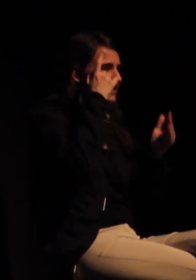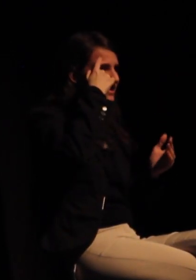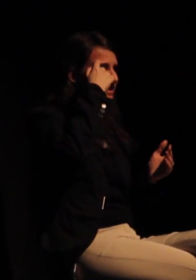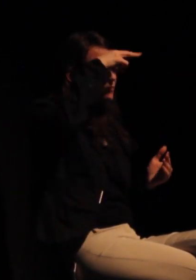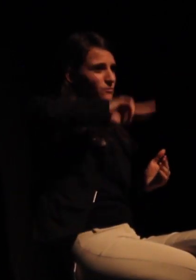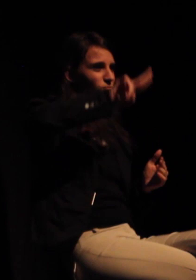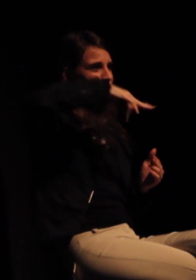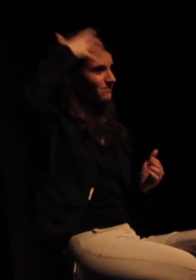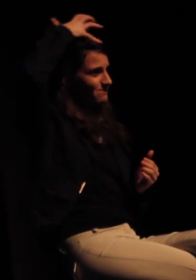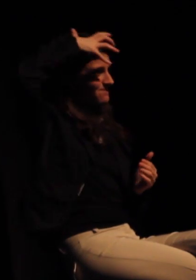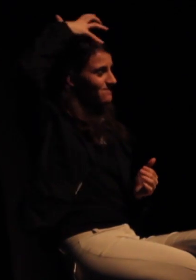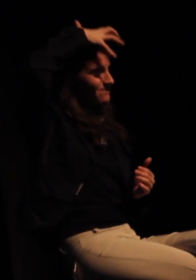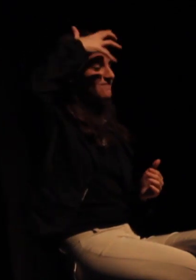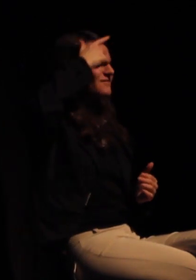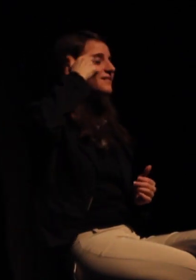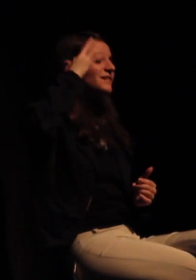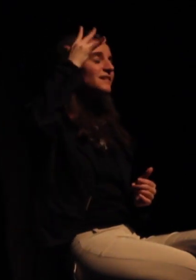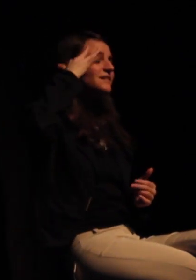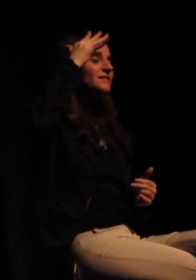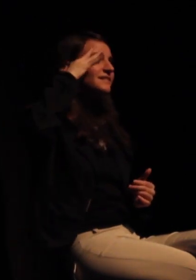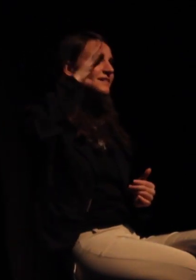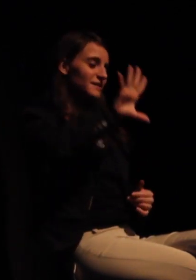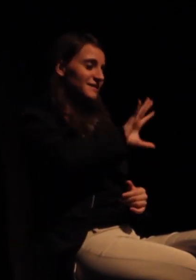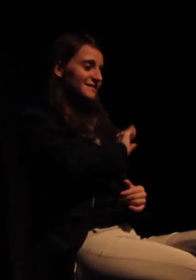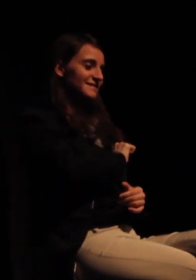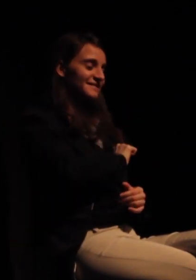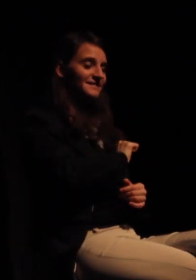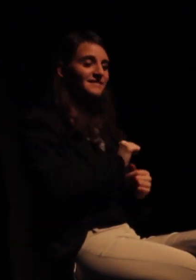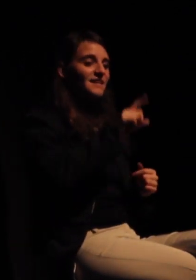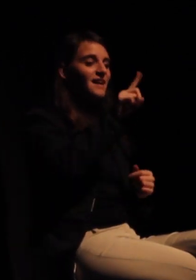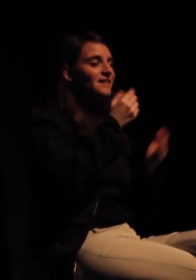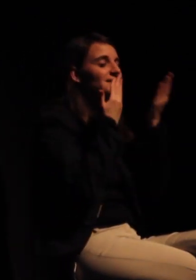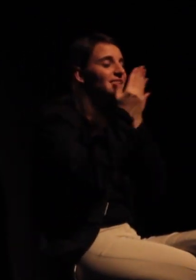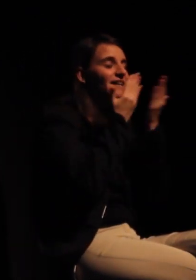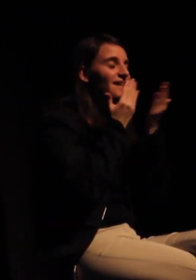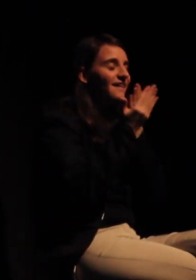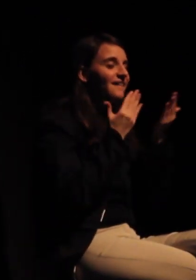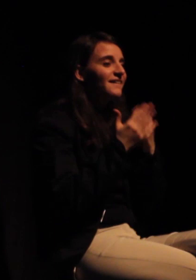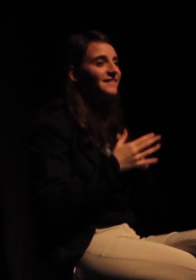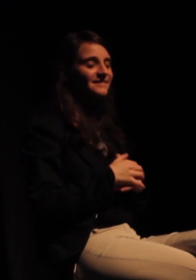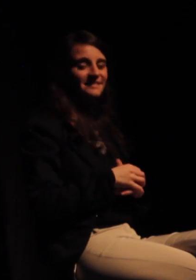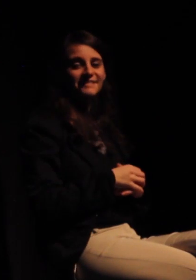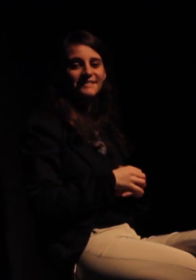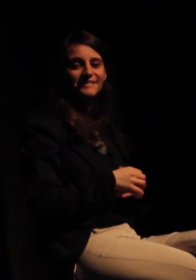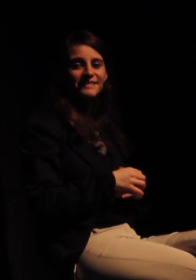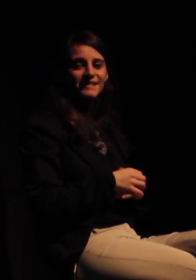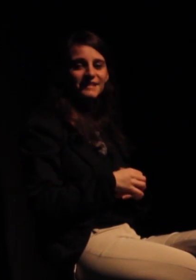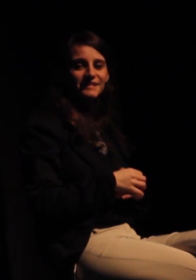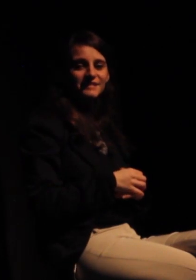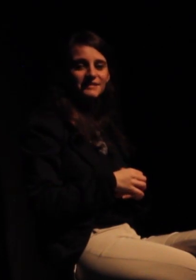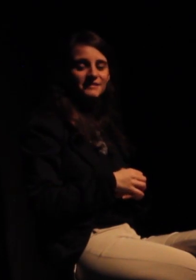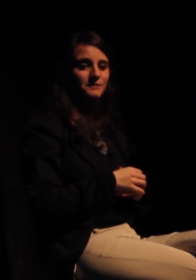aqui ao mesmo tempo para você se sublimar. Entende? É uma catarse, é uma terapia. Eu só não fiquei louco por